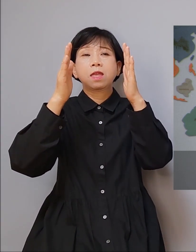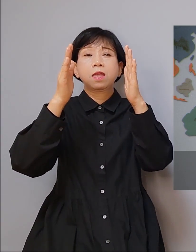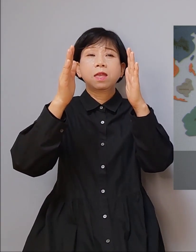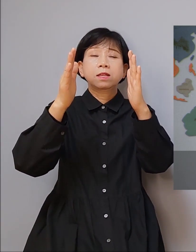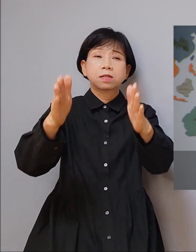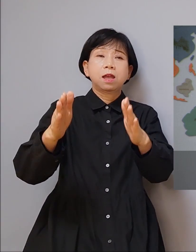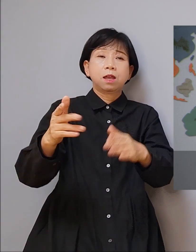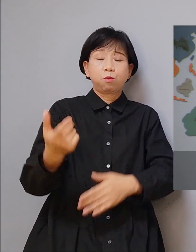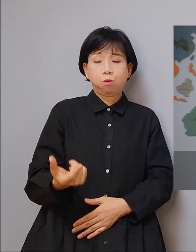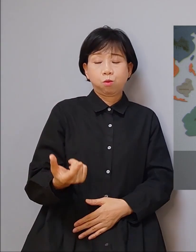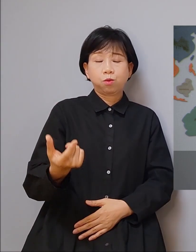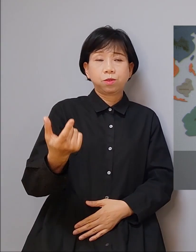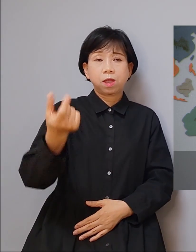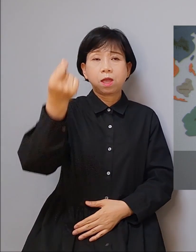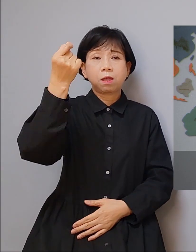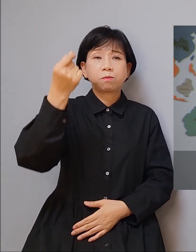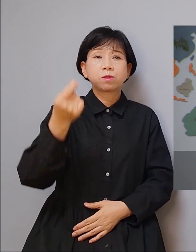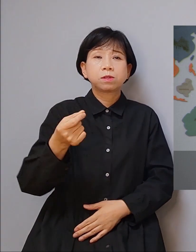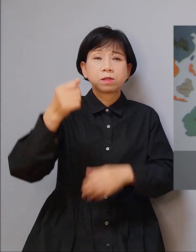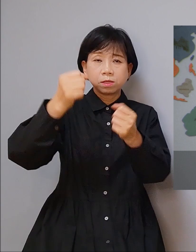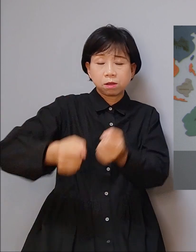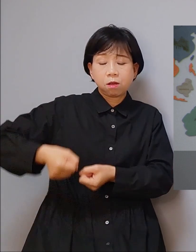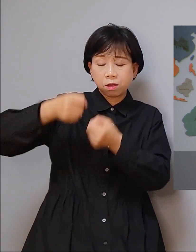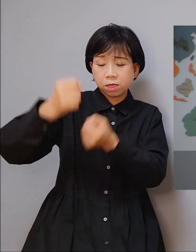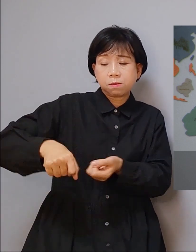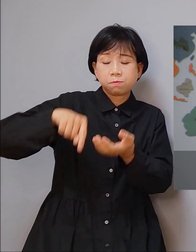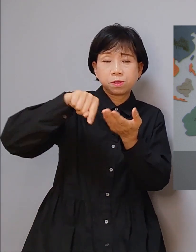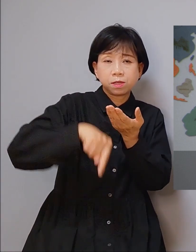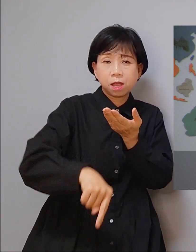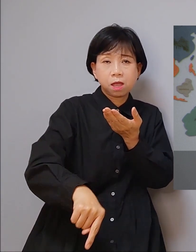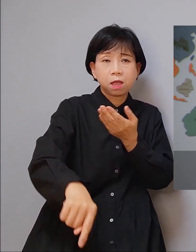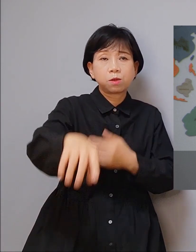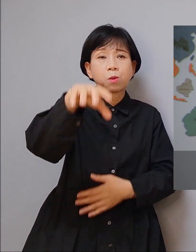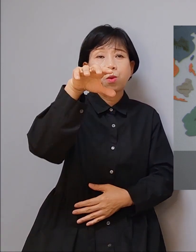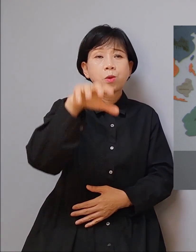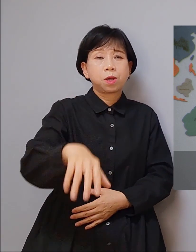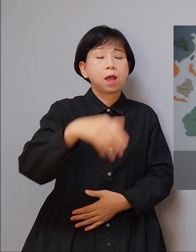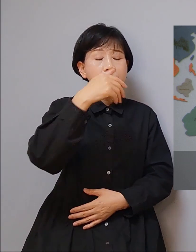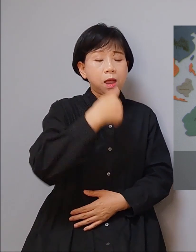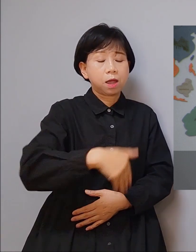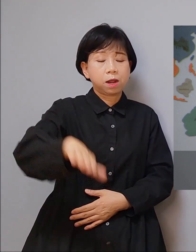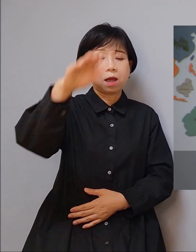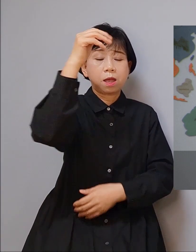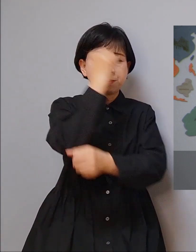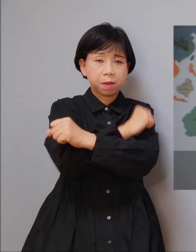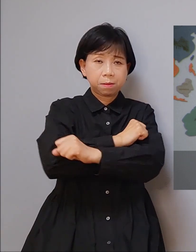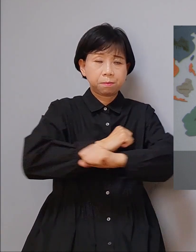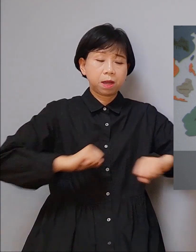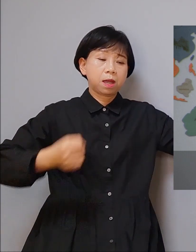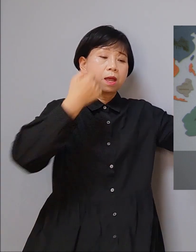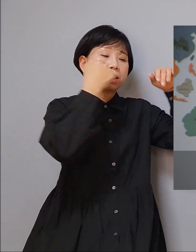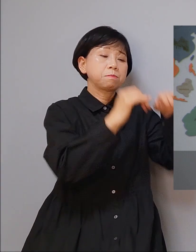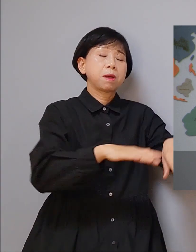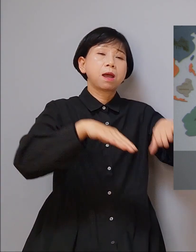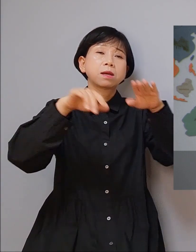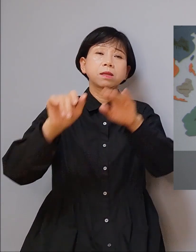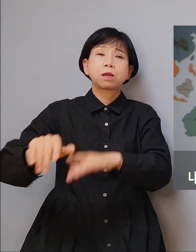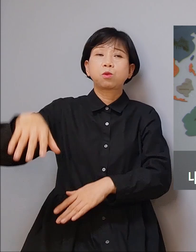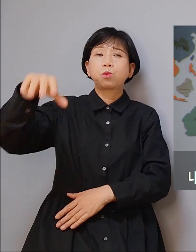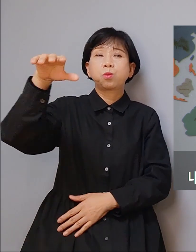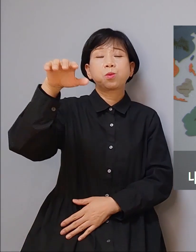향해. 자고 내 너를 저 깊은 데로 가라.